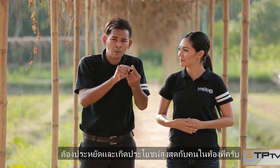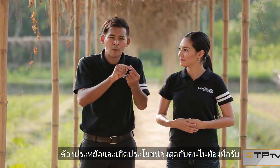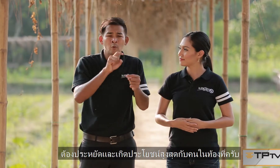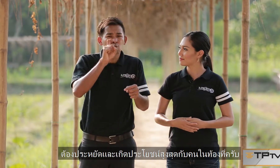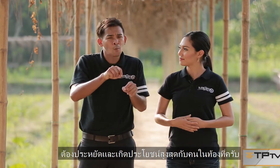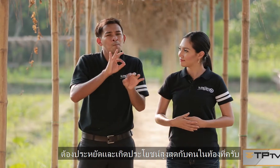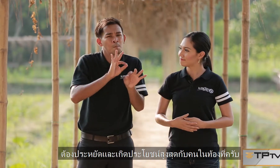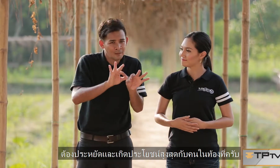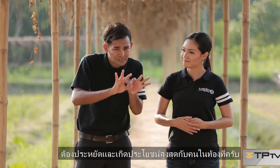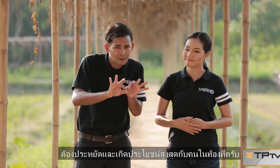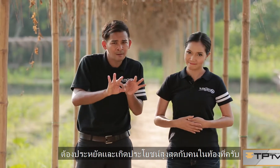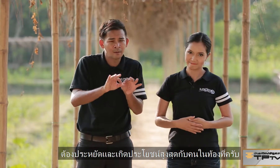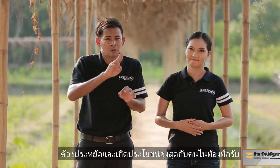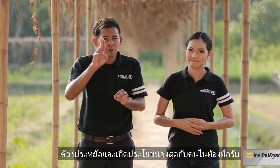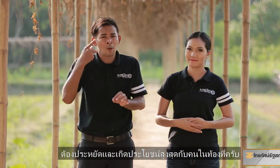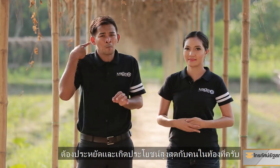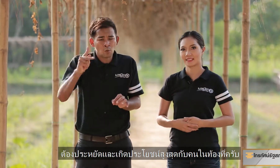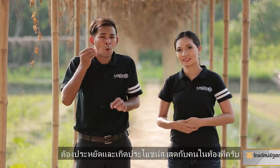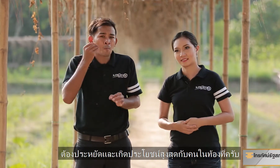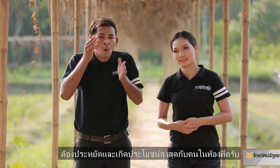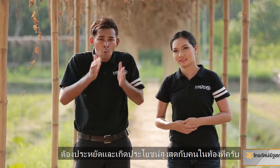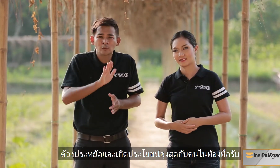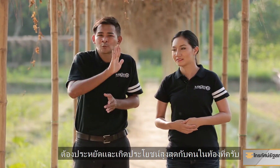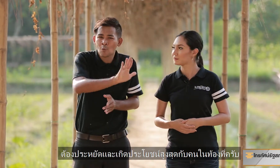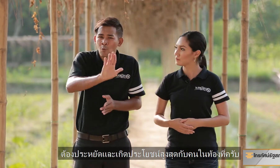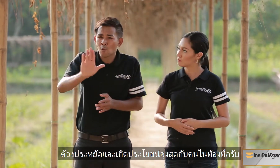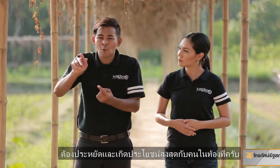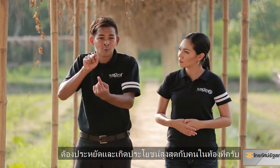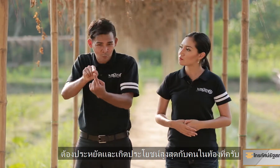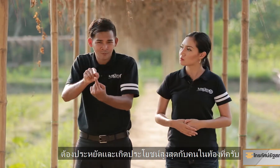ประหยัดและเกิดประโยชน์สูงสุดกับคนในท้องที่ครับ